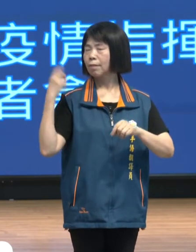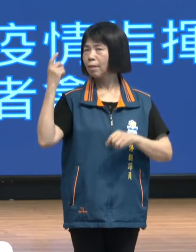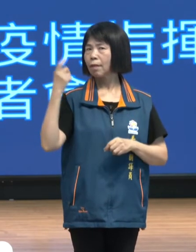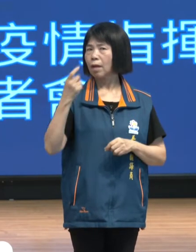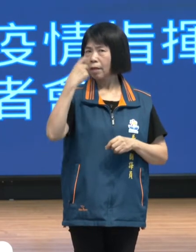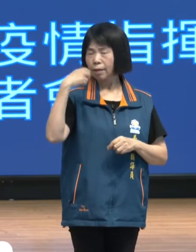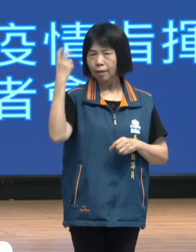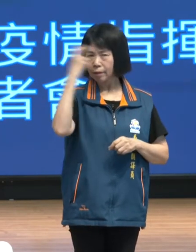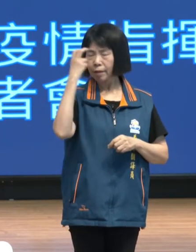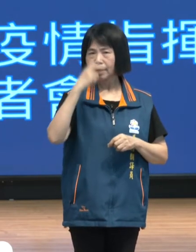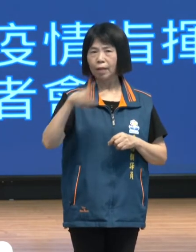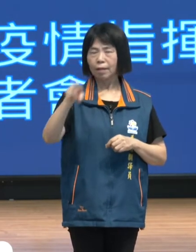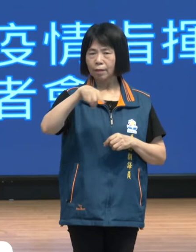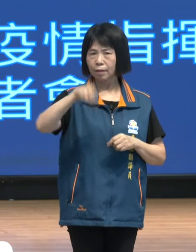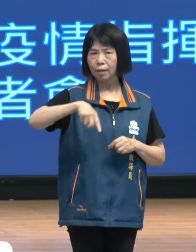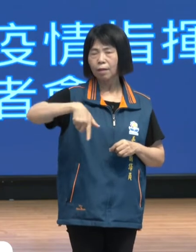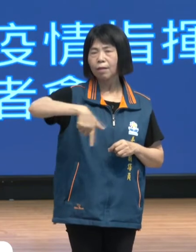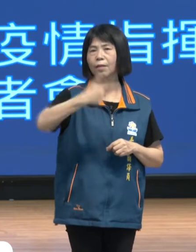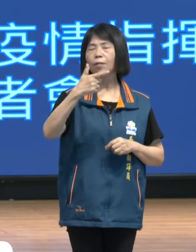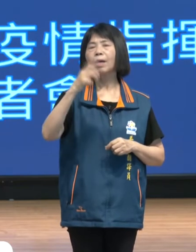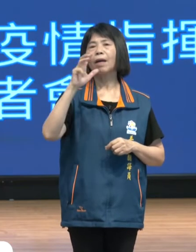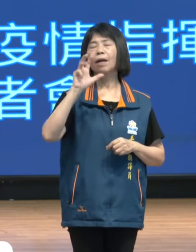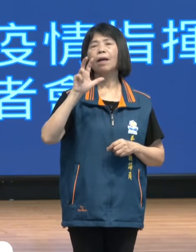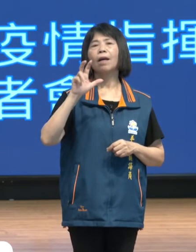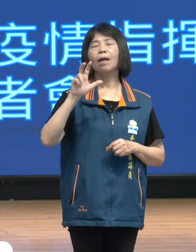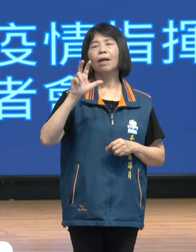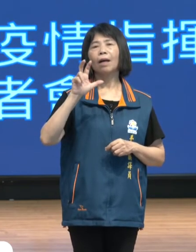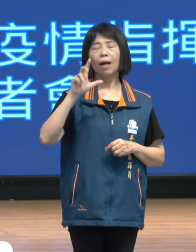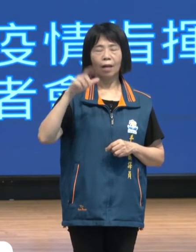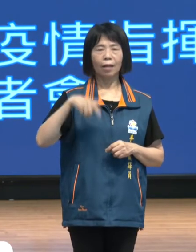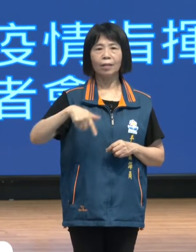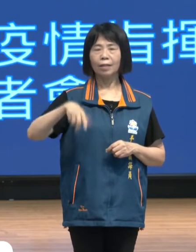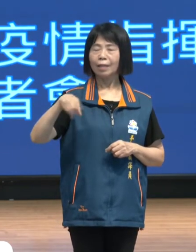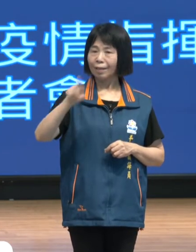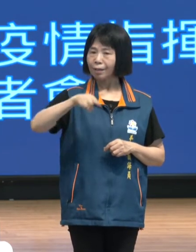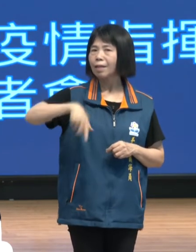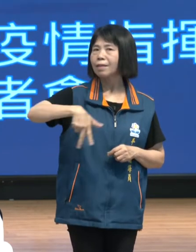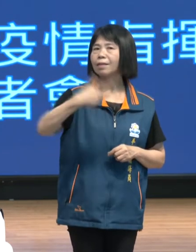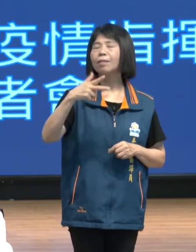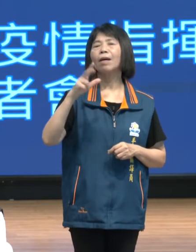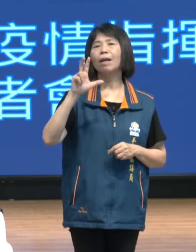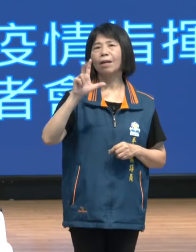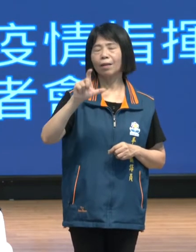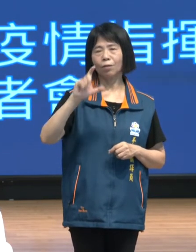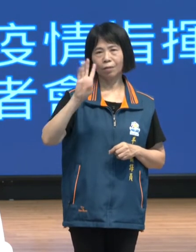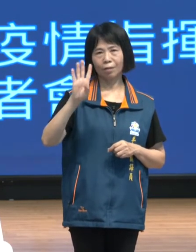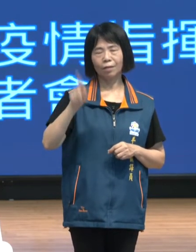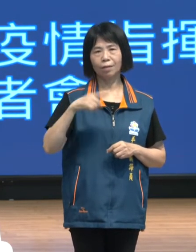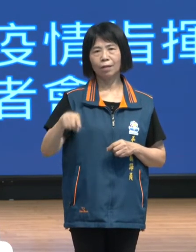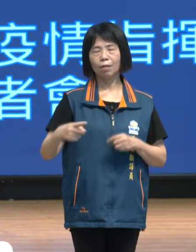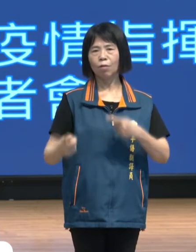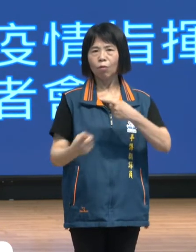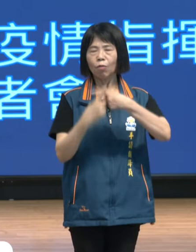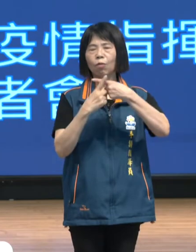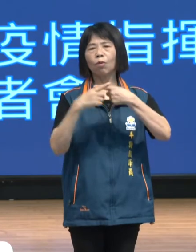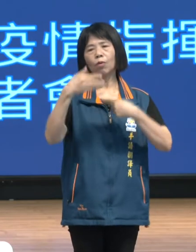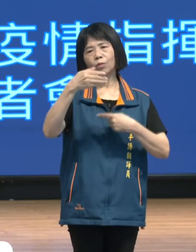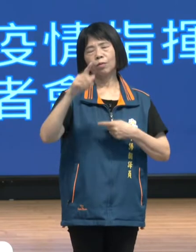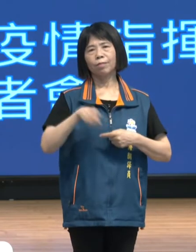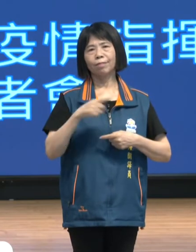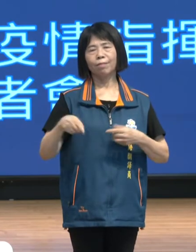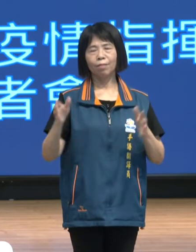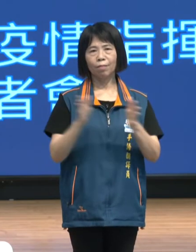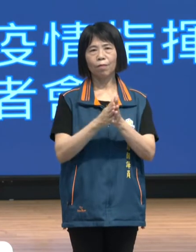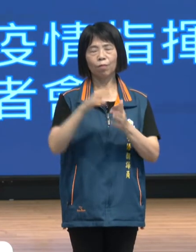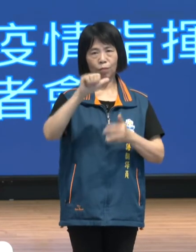了1764人，也就是刚才曾卫报的9个人的部分这个一共